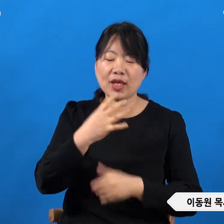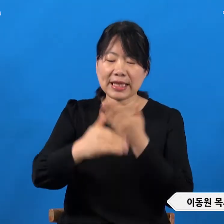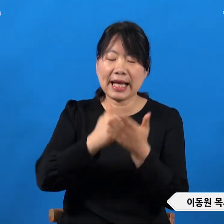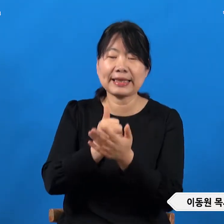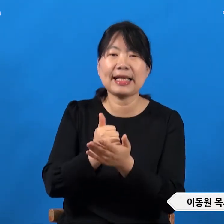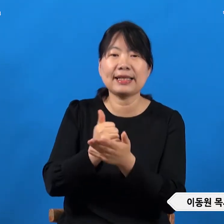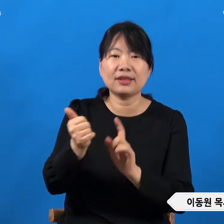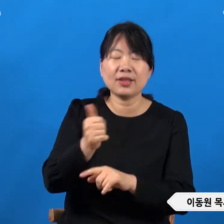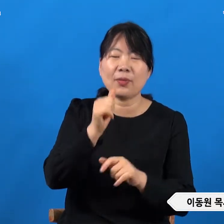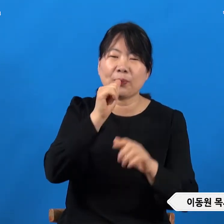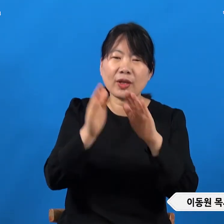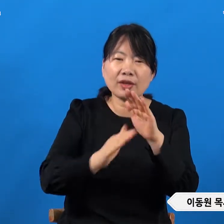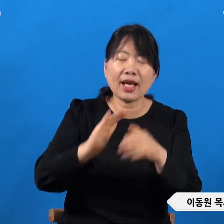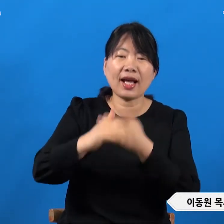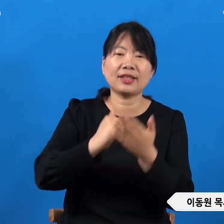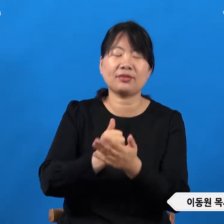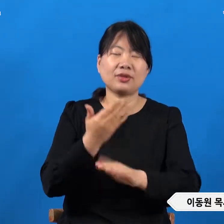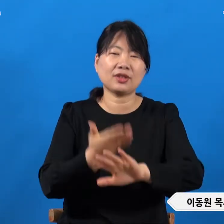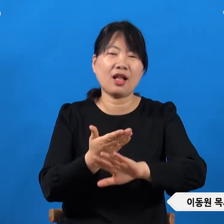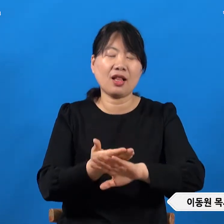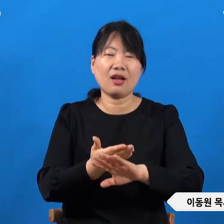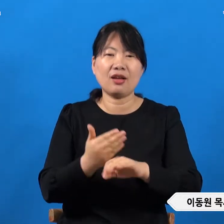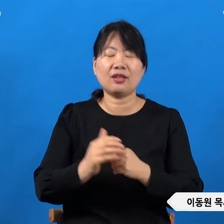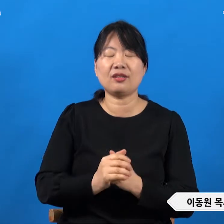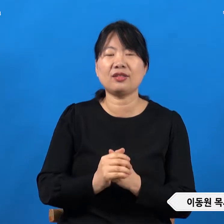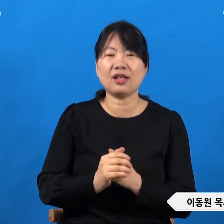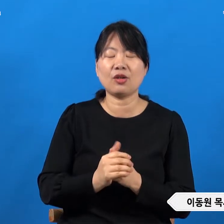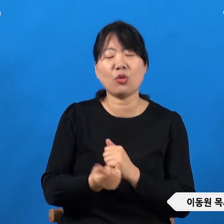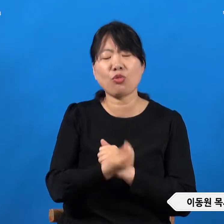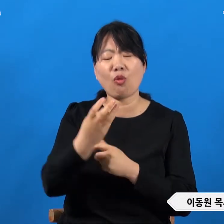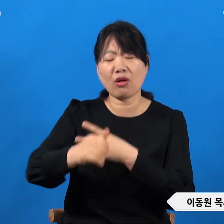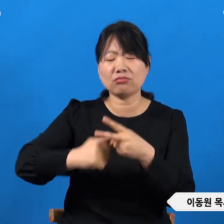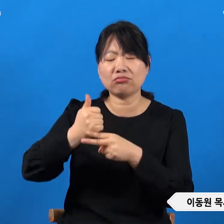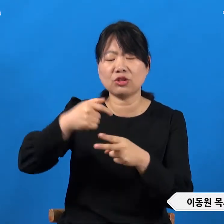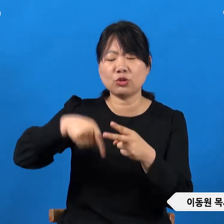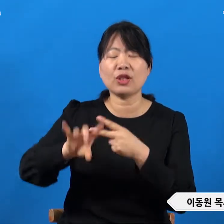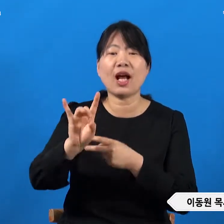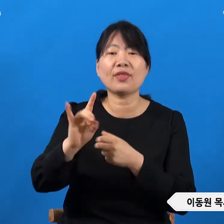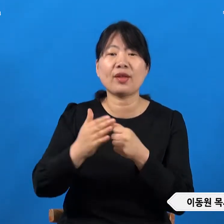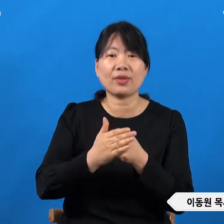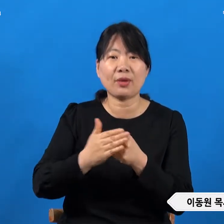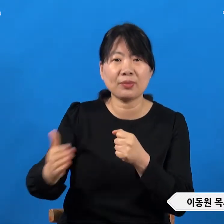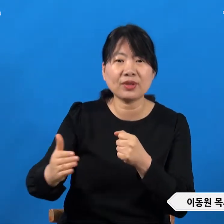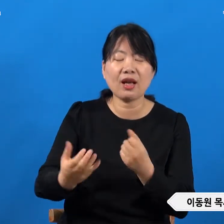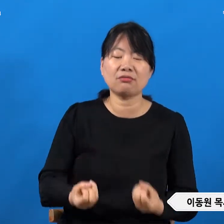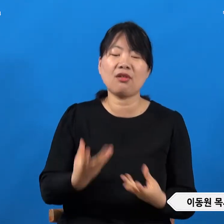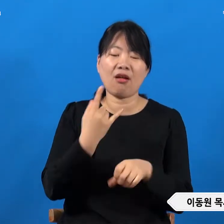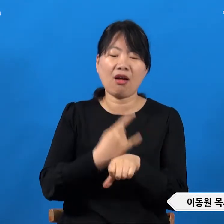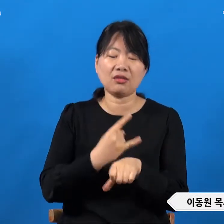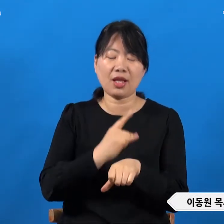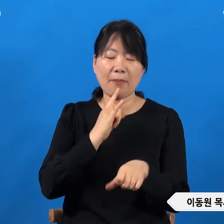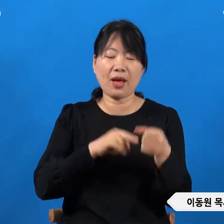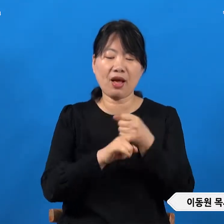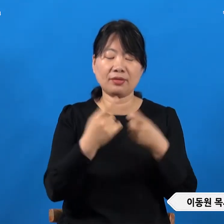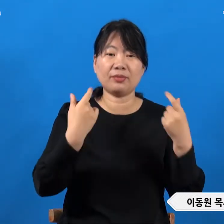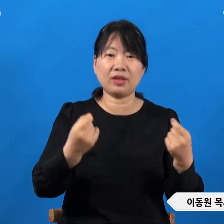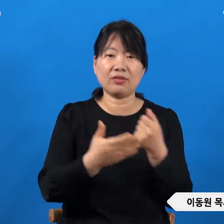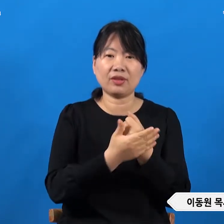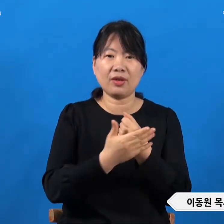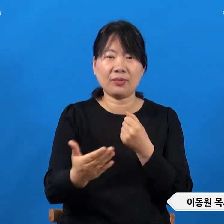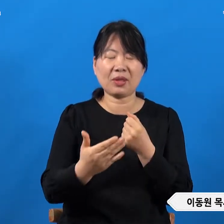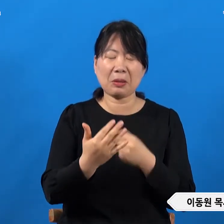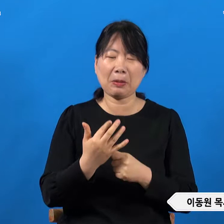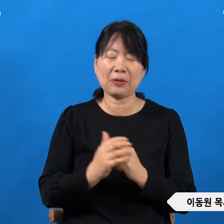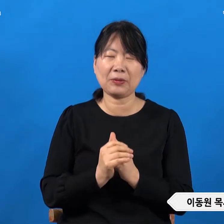유일하신 하나님, 절대 하나님이 아니라 여러 신 중에 하나예요. 그 신 중에 하나로서 제사하겠다는 말이에요.